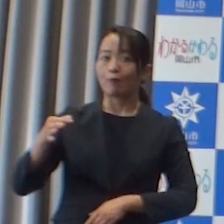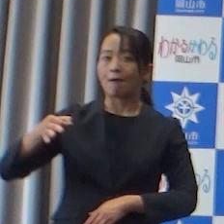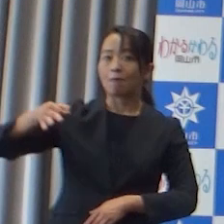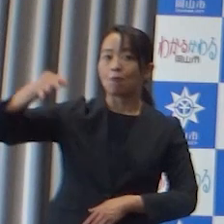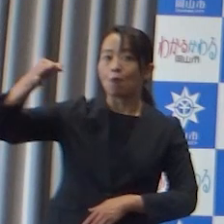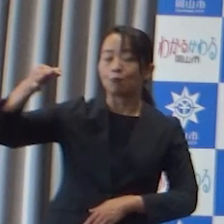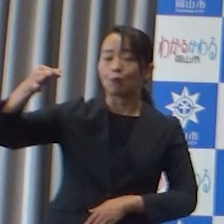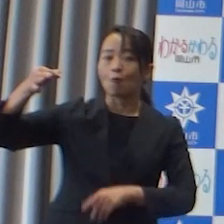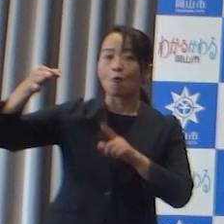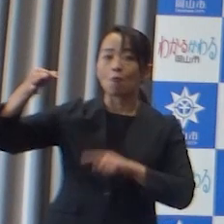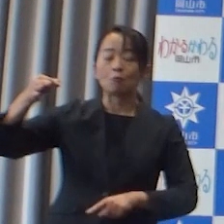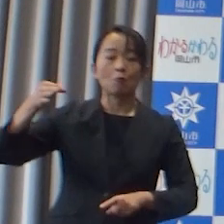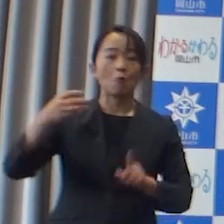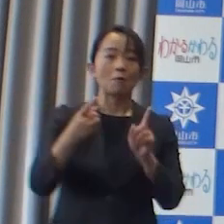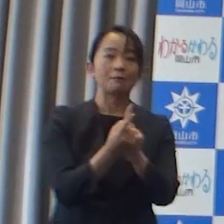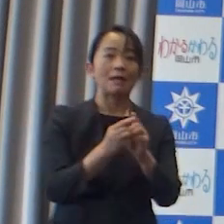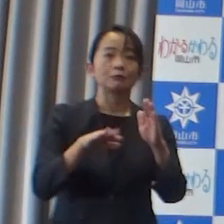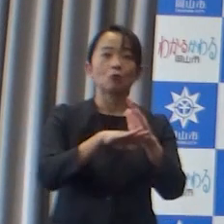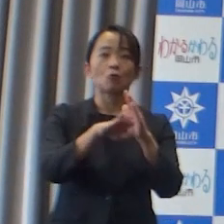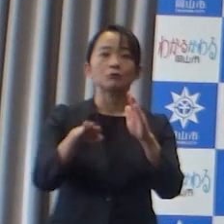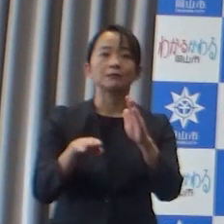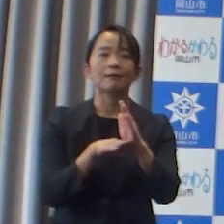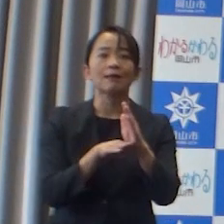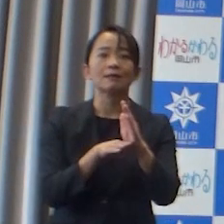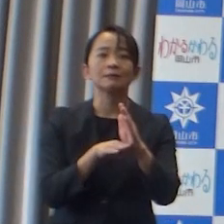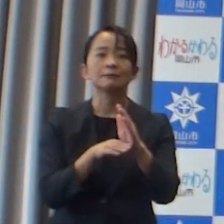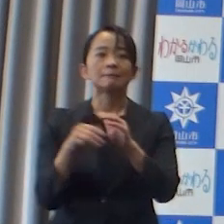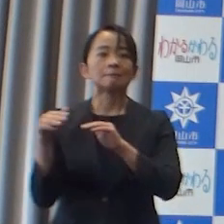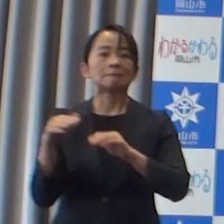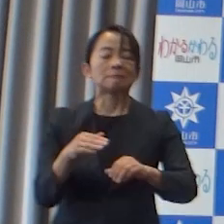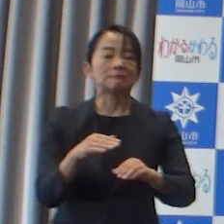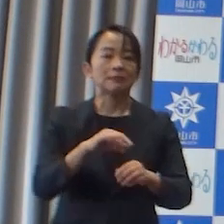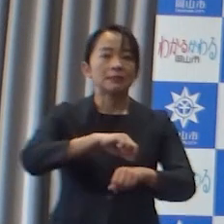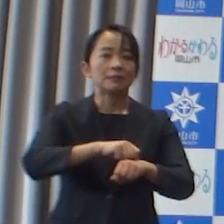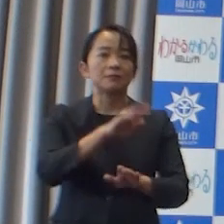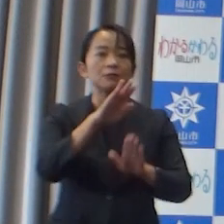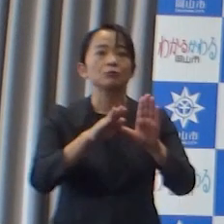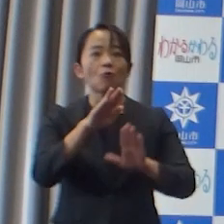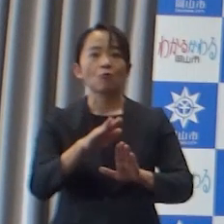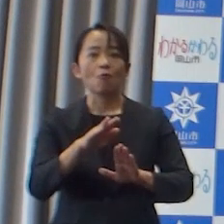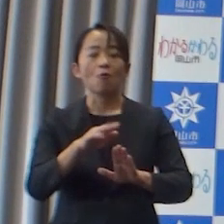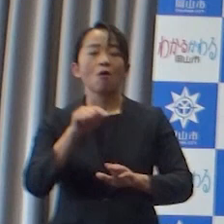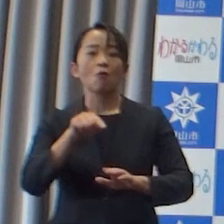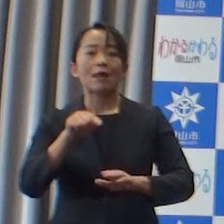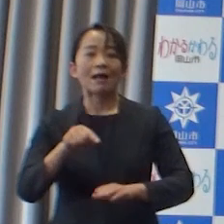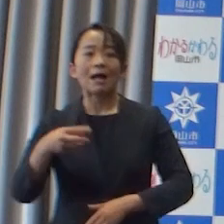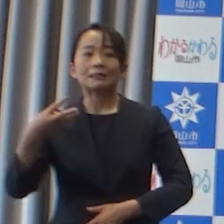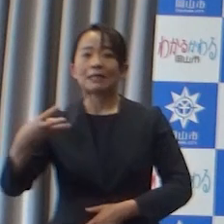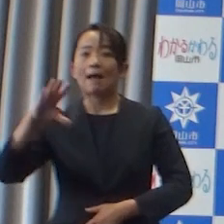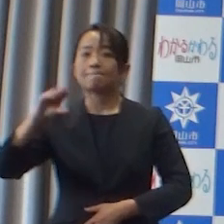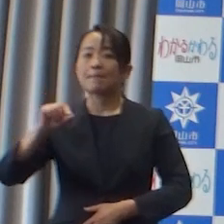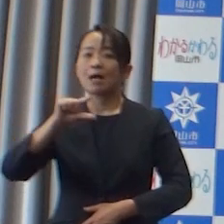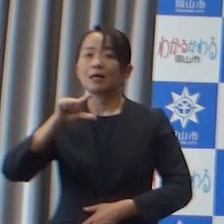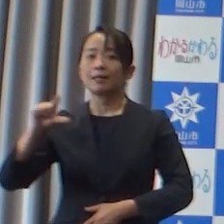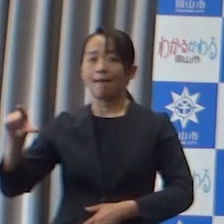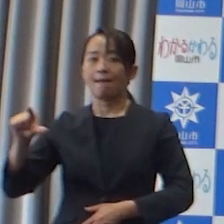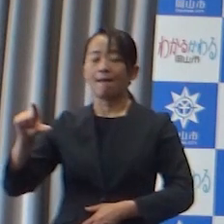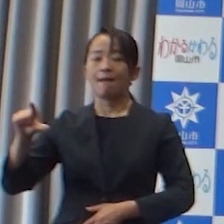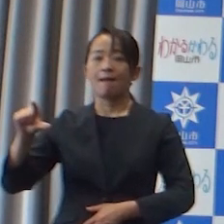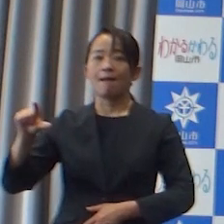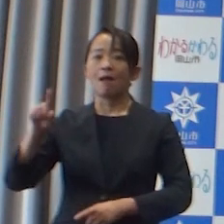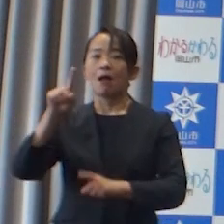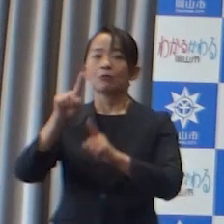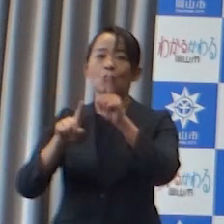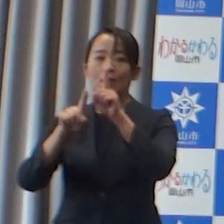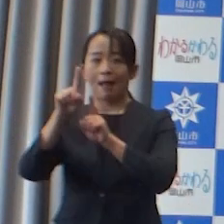その対象世帯に与えている影響の額が、3万円ということなんで、とりあえずは3万円を